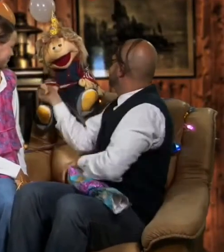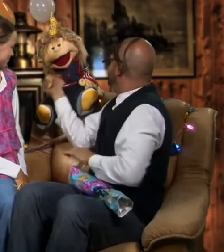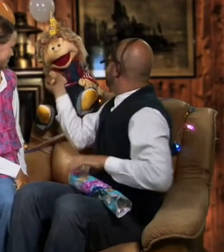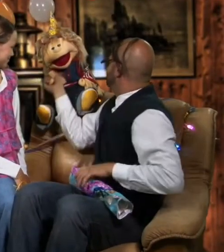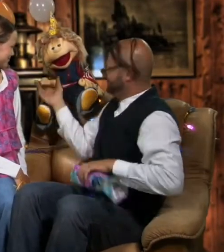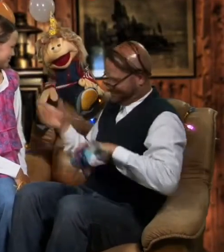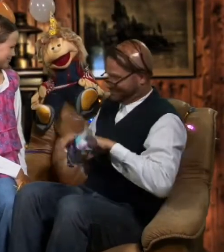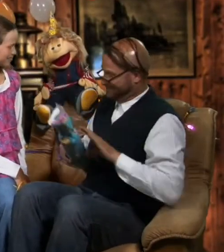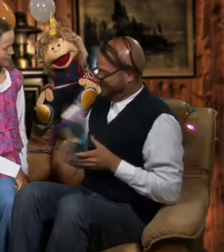Dankeschön.